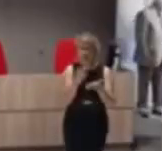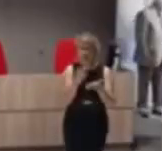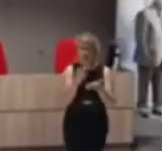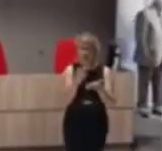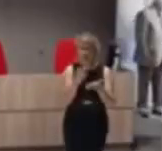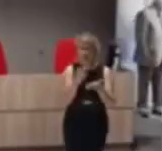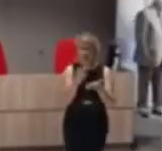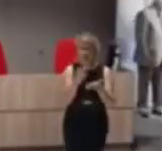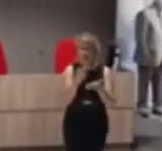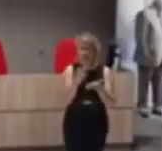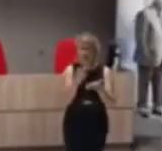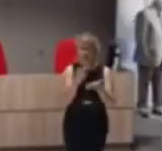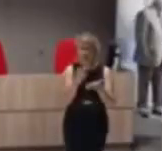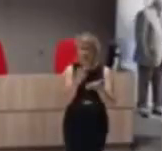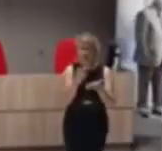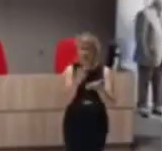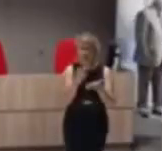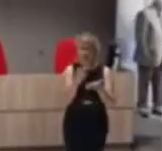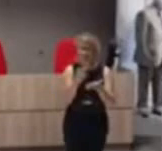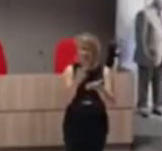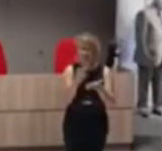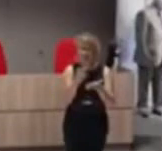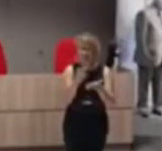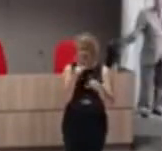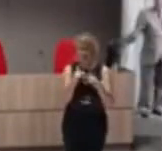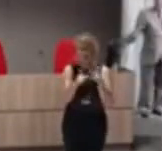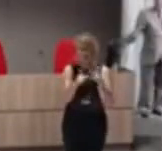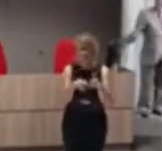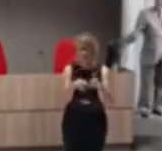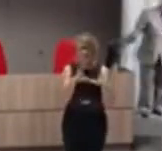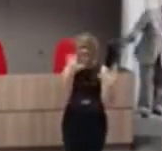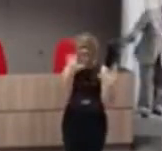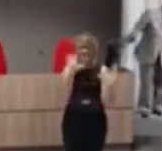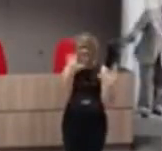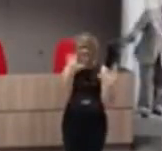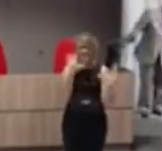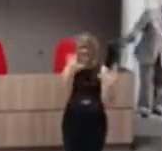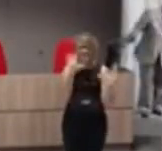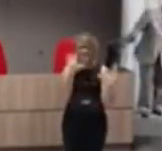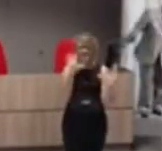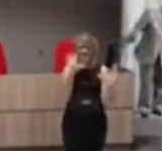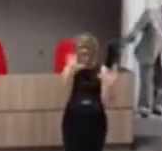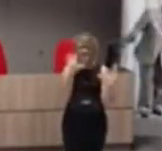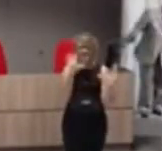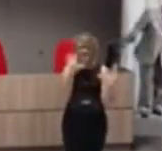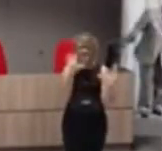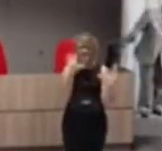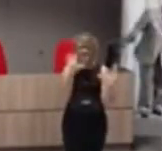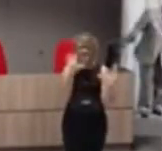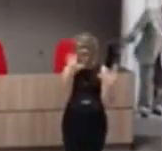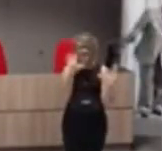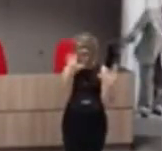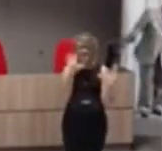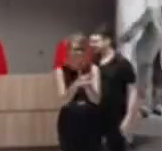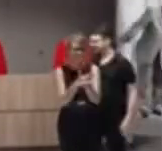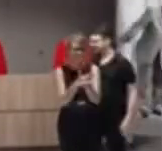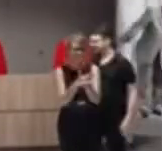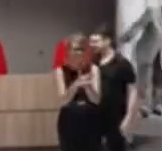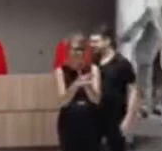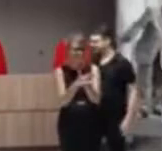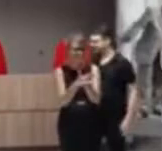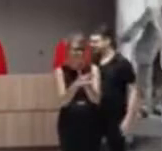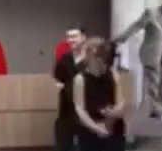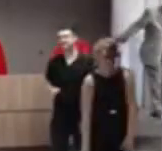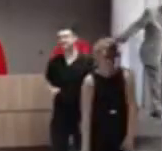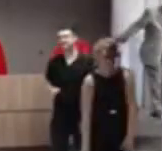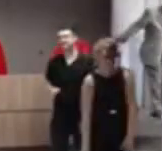mãos. E o exercício aqui foi tentar resumir mais de 500 páginas e traduzir em alguns pontos principais